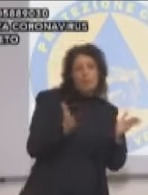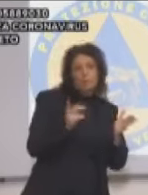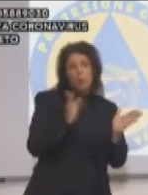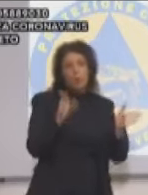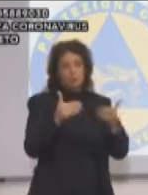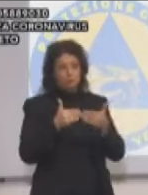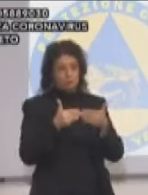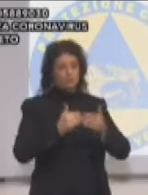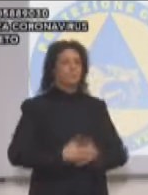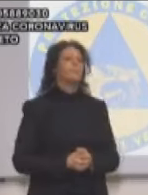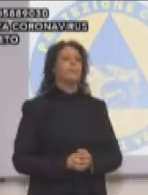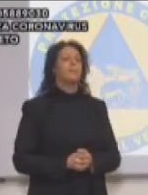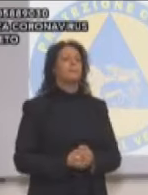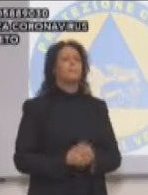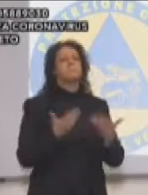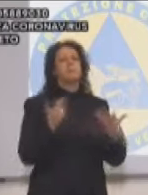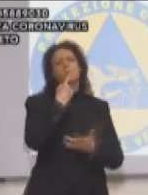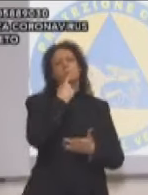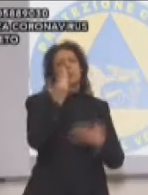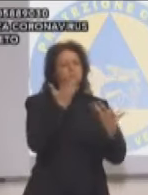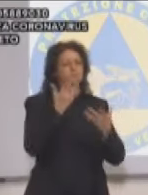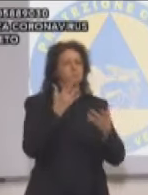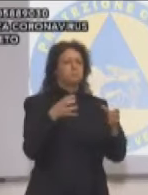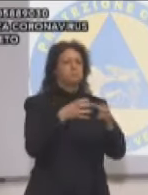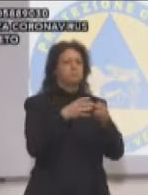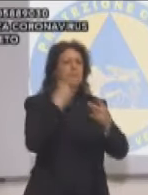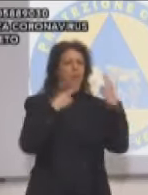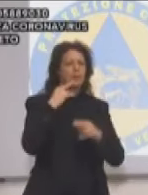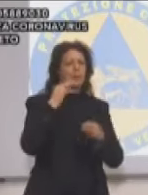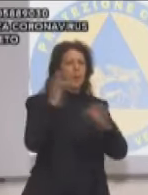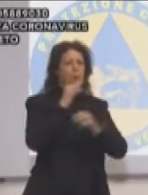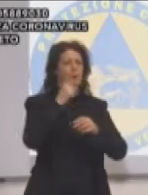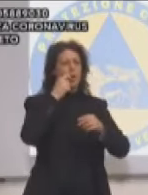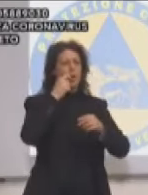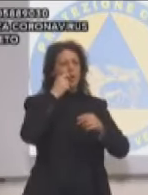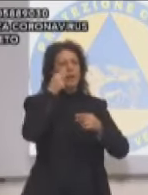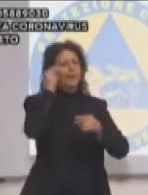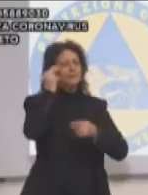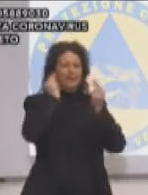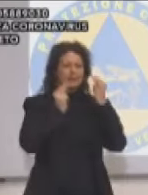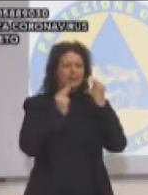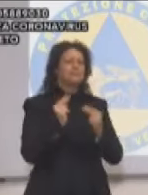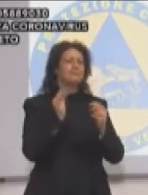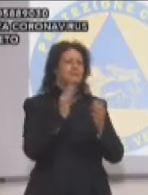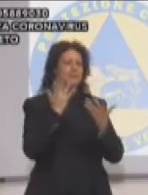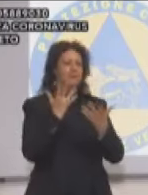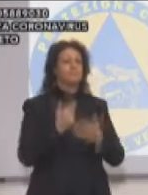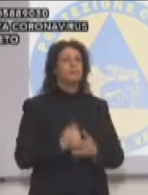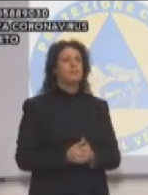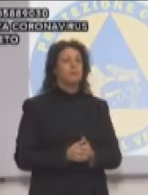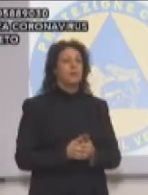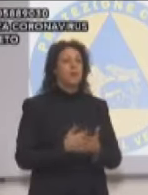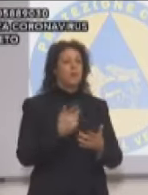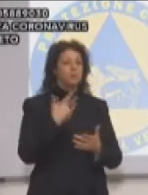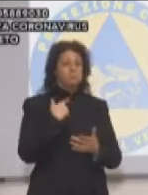trovato operatori parlo delle parrucchiere parlo di barbieri estetisti hanno trovato operatori che mi dico io voglia fare barbie la mia attività come prima non